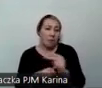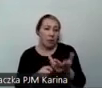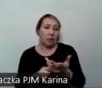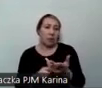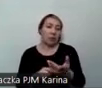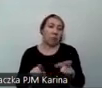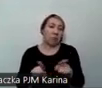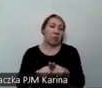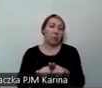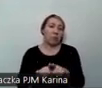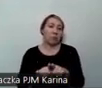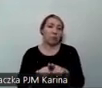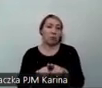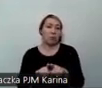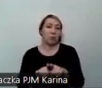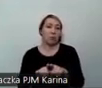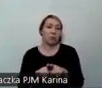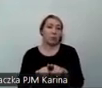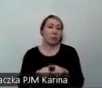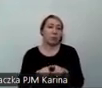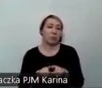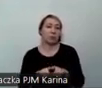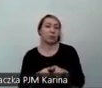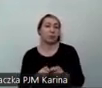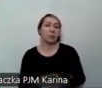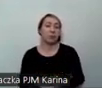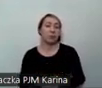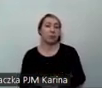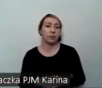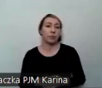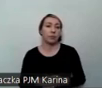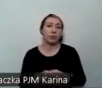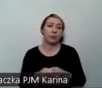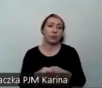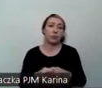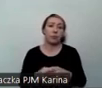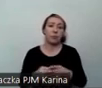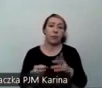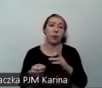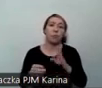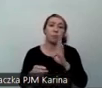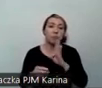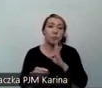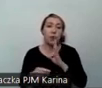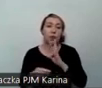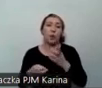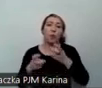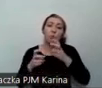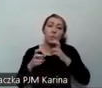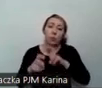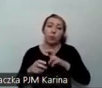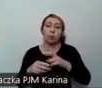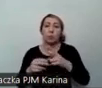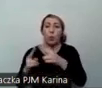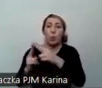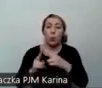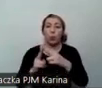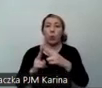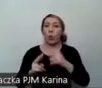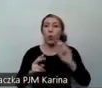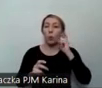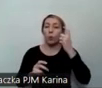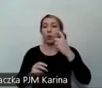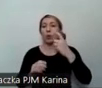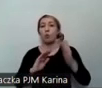do ustalania głównego narzędzia komunikacyjnego, czyli do